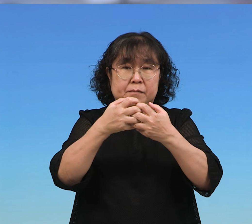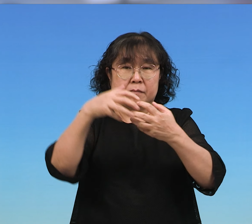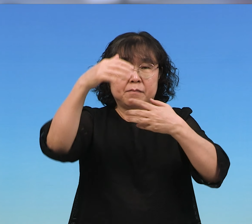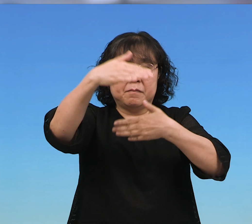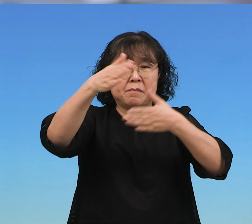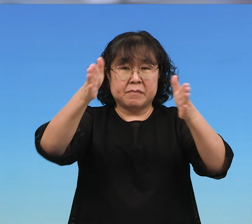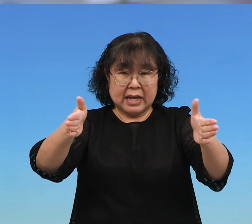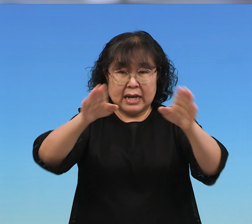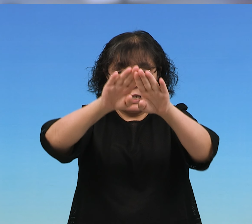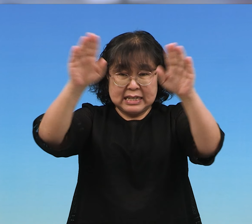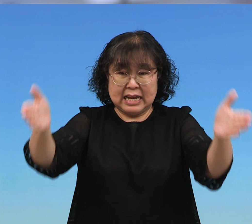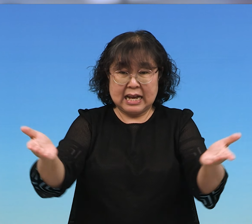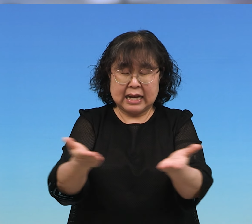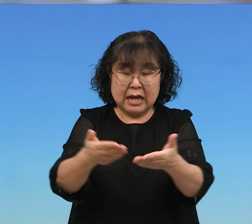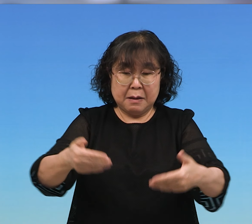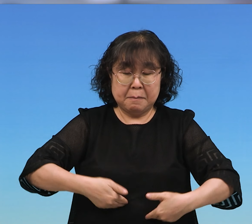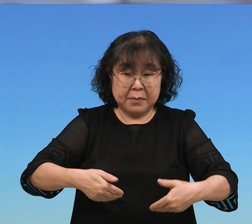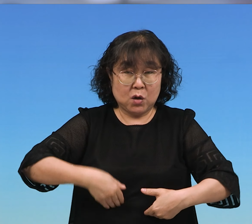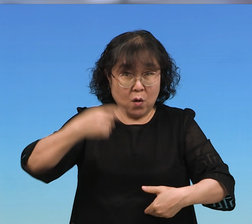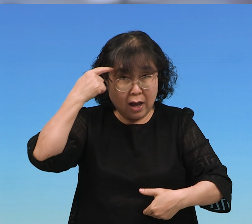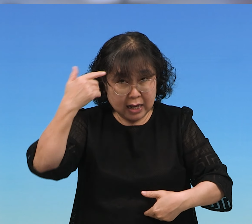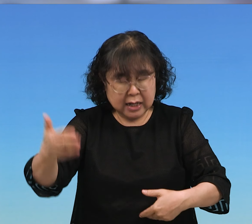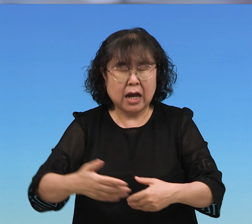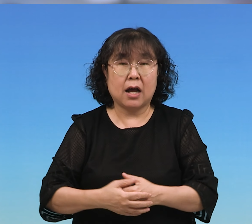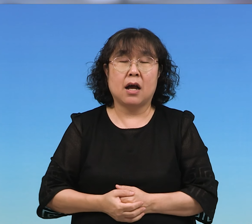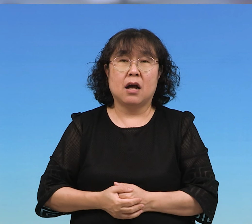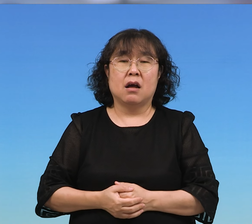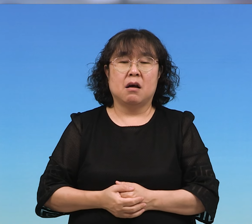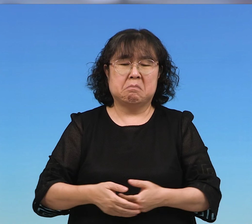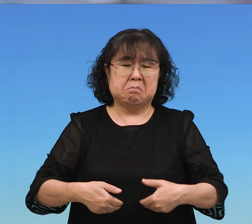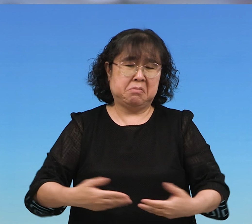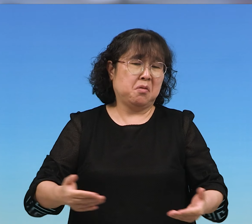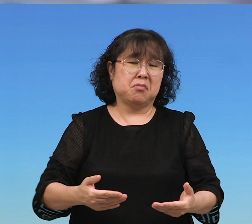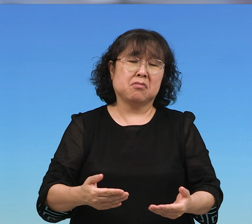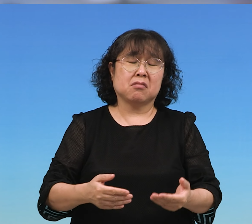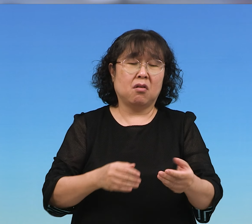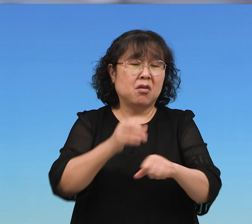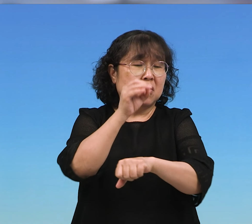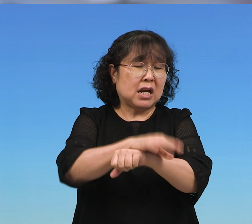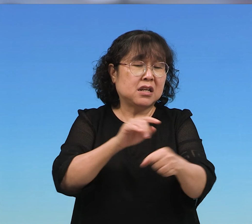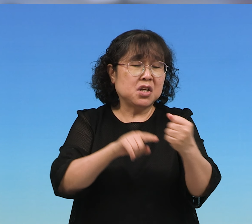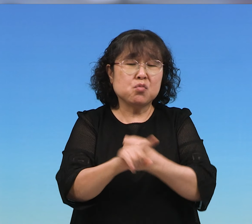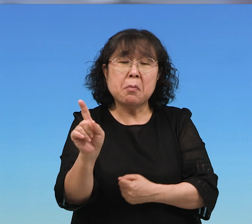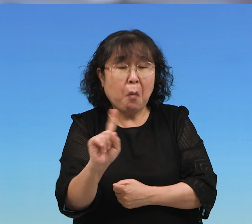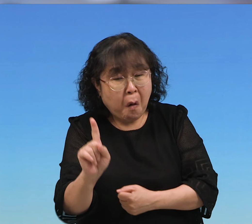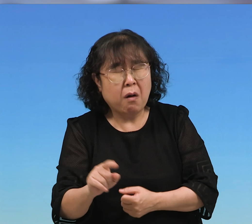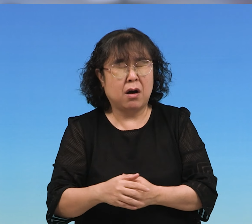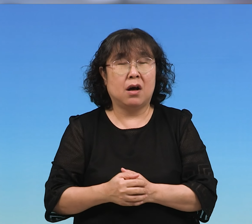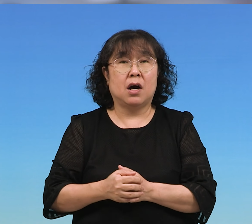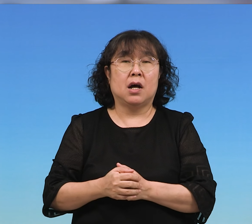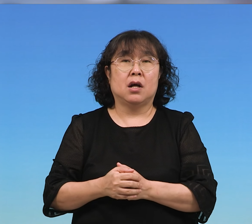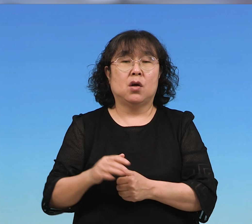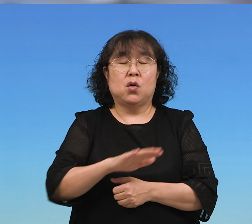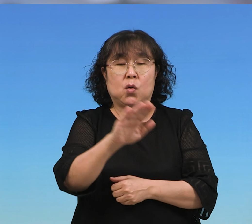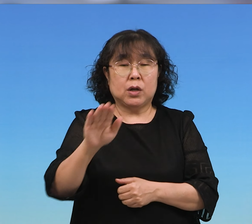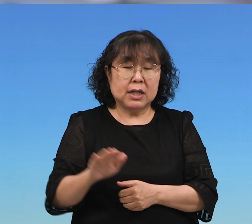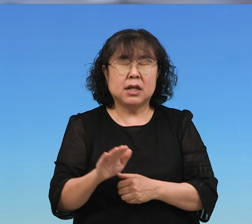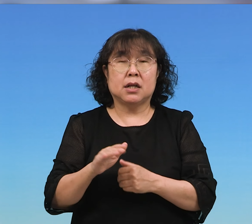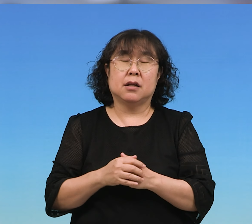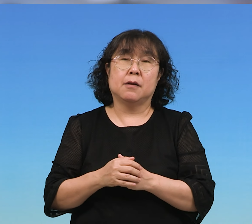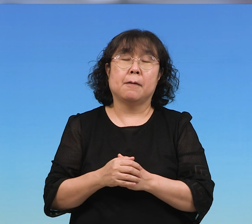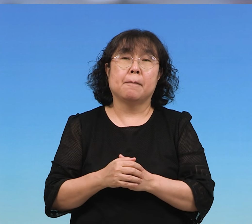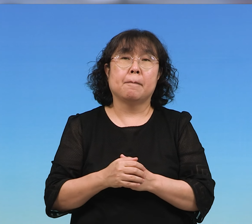필요한가? 하여튼 머리 기사도 잘 잡아요. 이게 쓰잘데없는 거 왜 사느냐? 또 이런 글도 있었답니다.